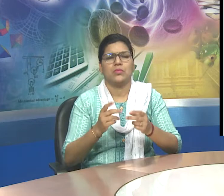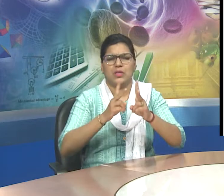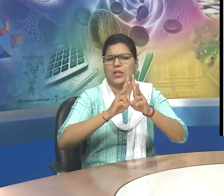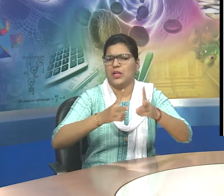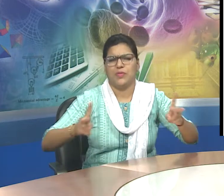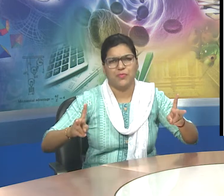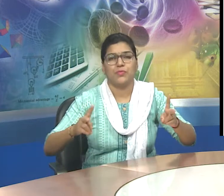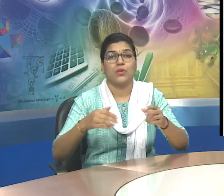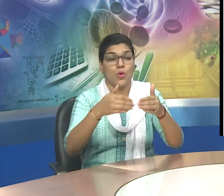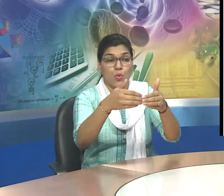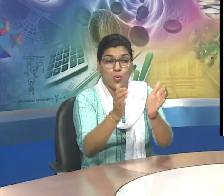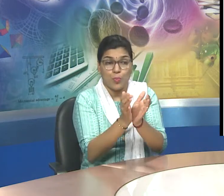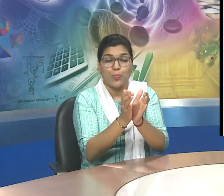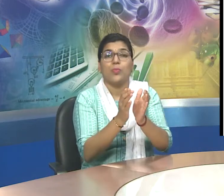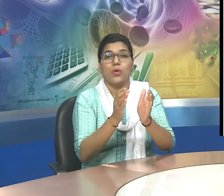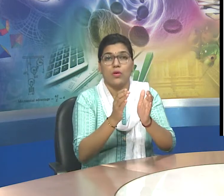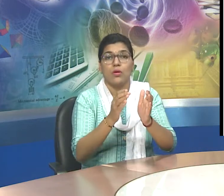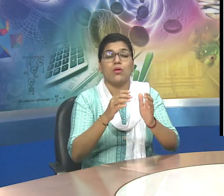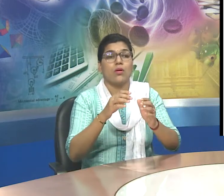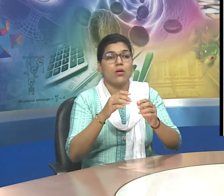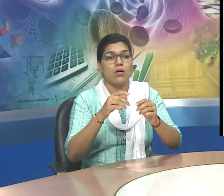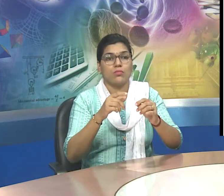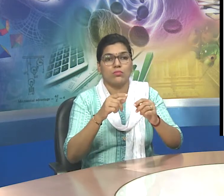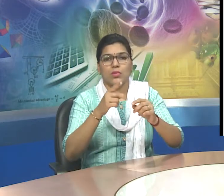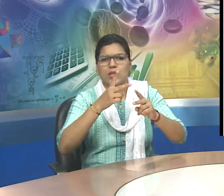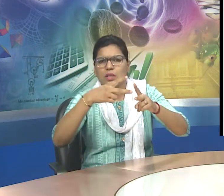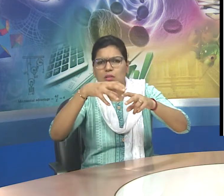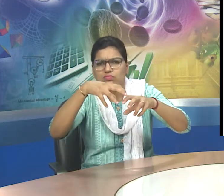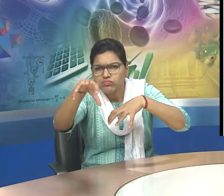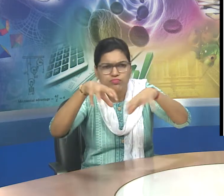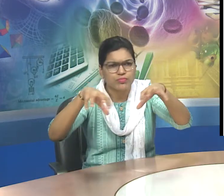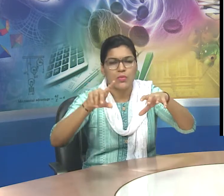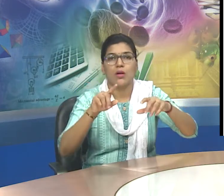समुदाय, जो सरकारी जॉब में है उनका समुदाय। इस तरह